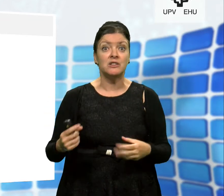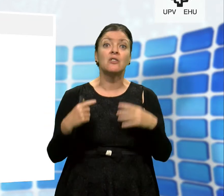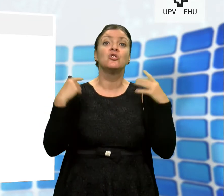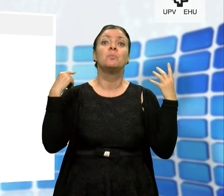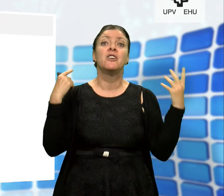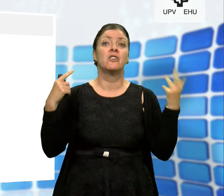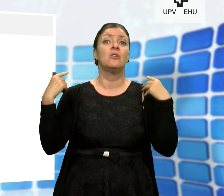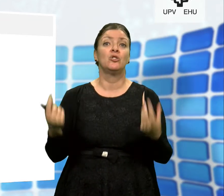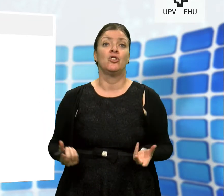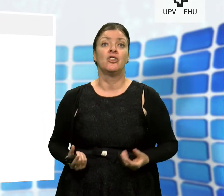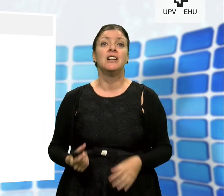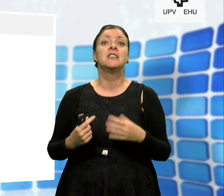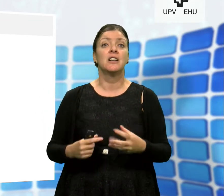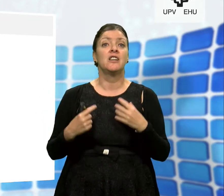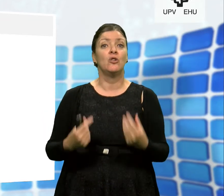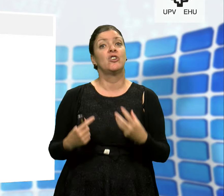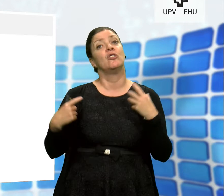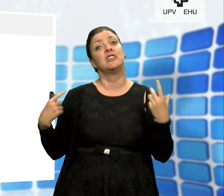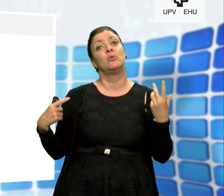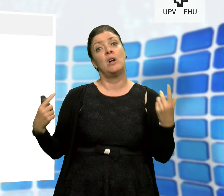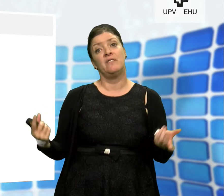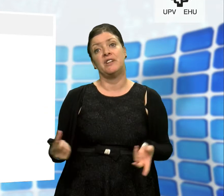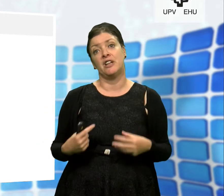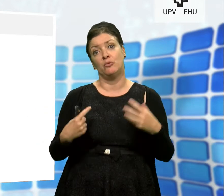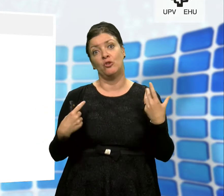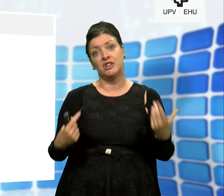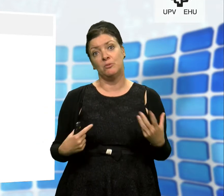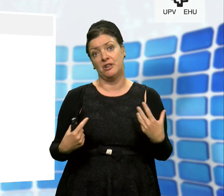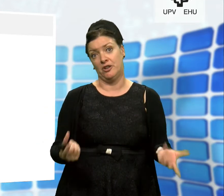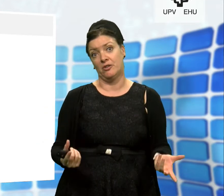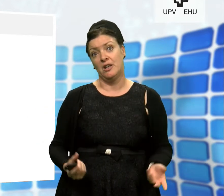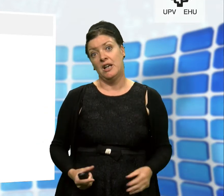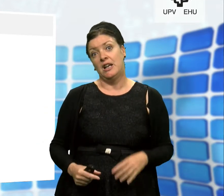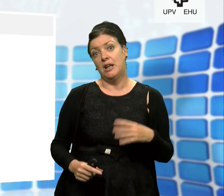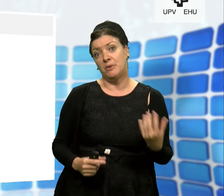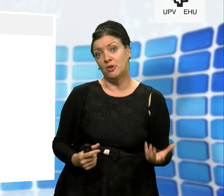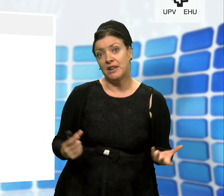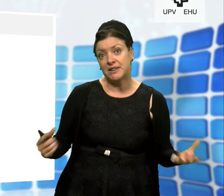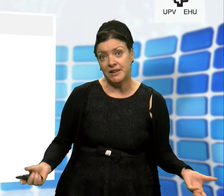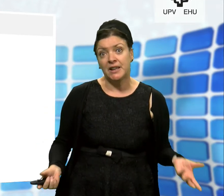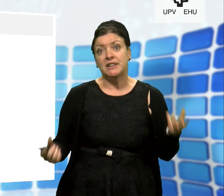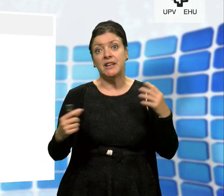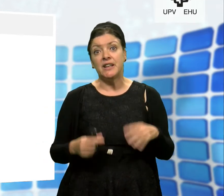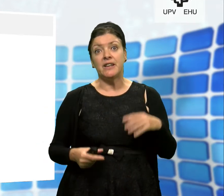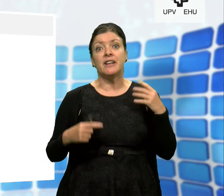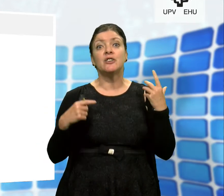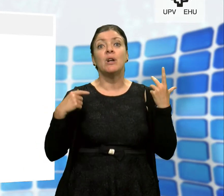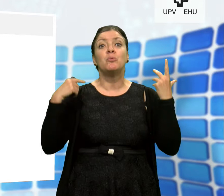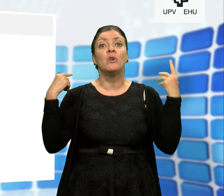estatus superior de inclusión. El ser dialógico es dual frente al monologismo anterior. La persona así se dice que es una